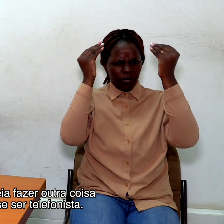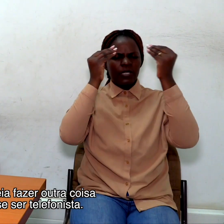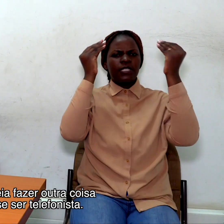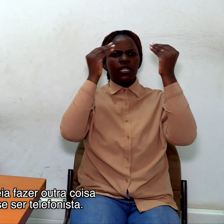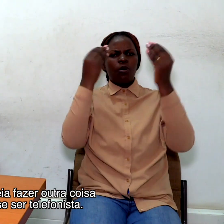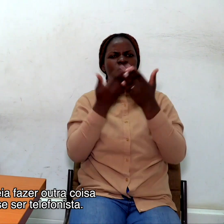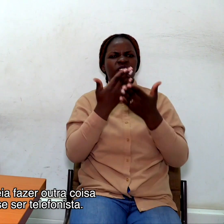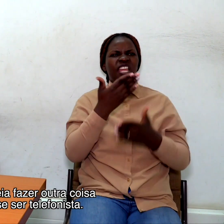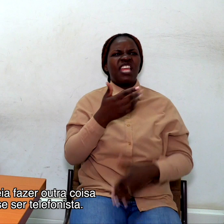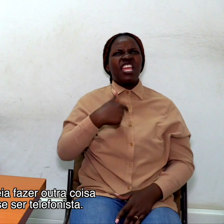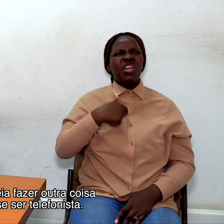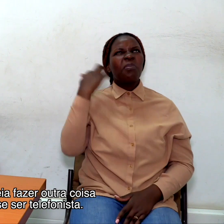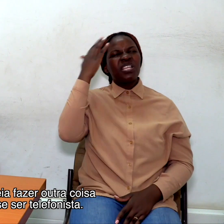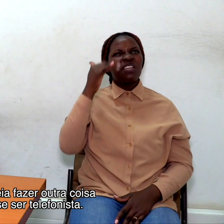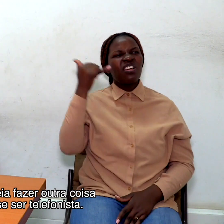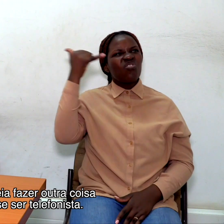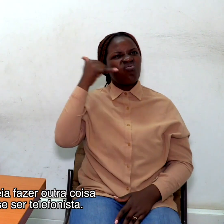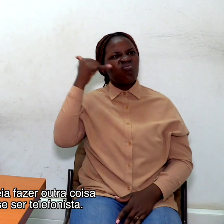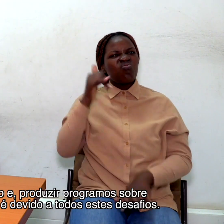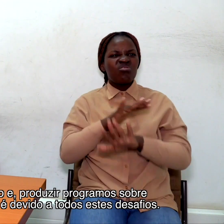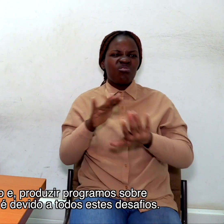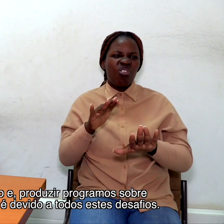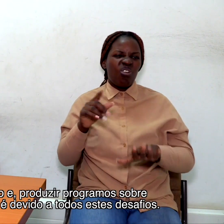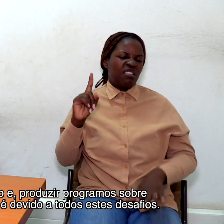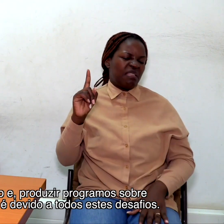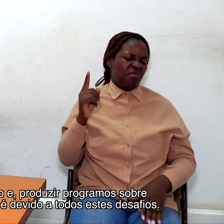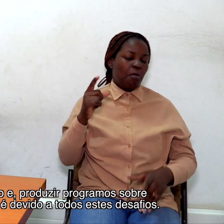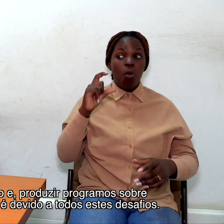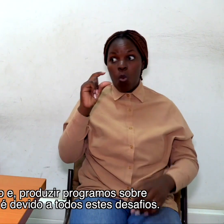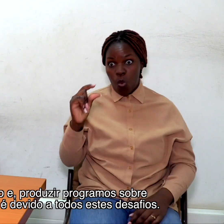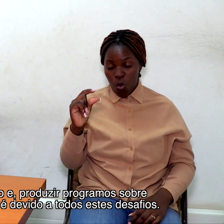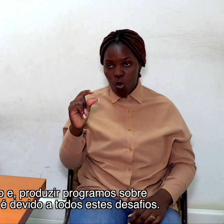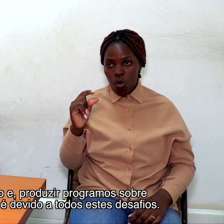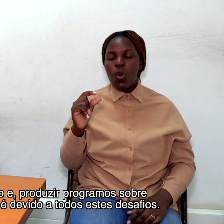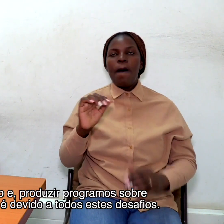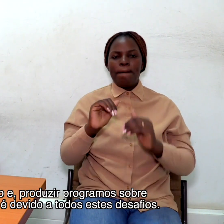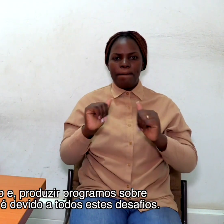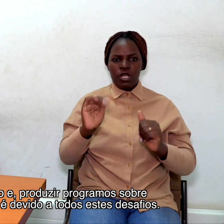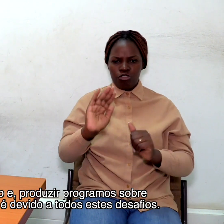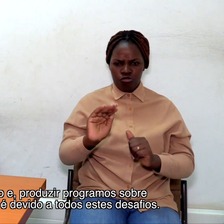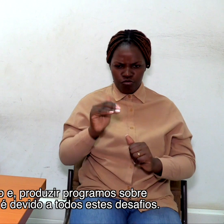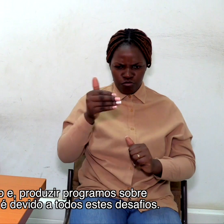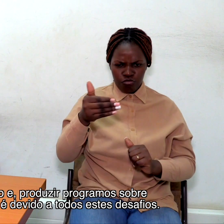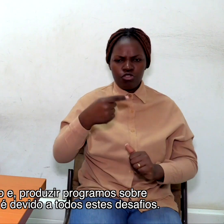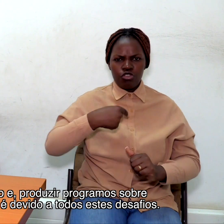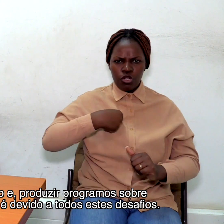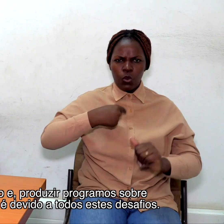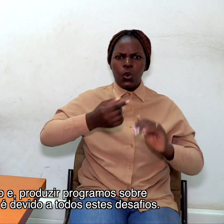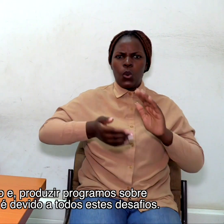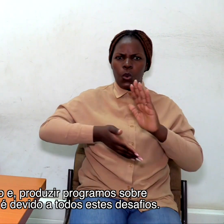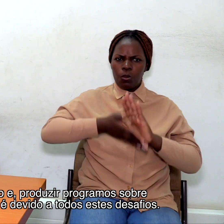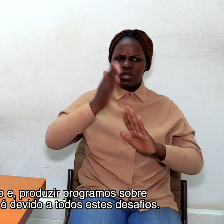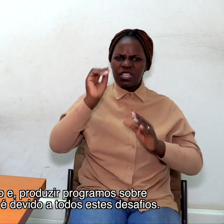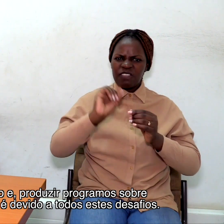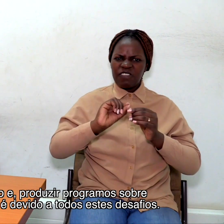sendo telefonista. O que me faz, de facto, entrar para fazer os programas na